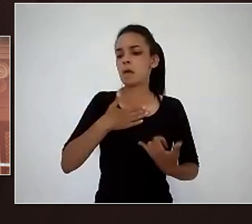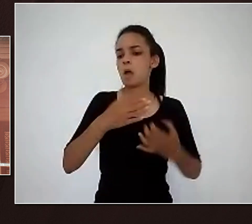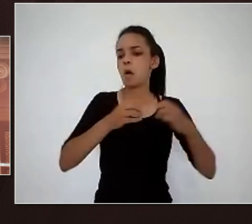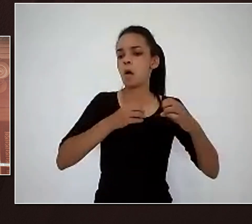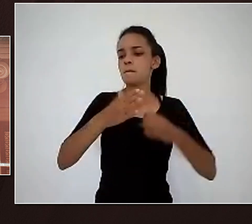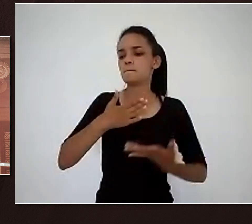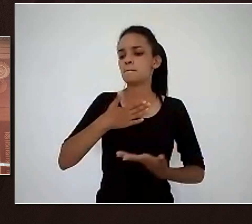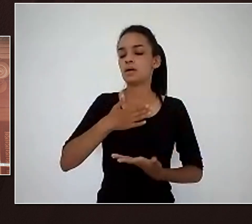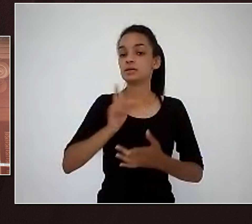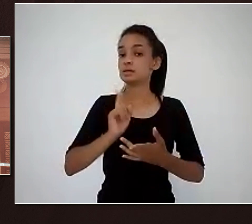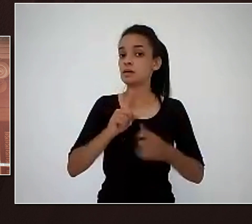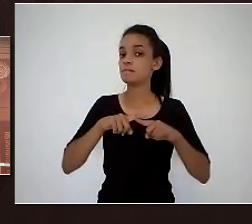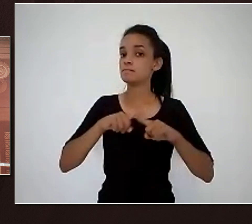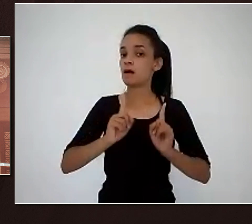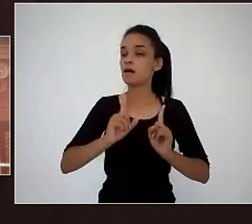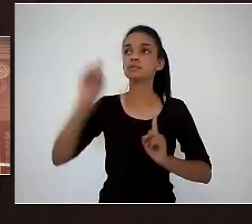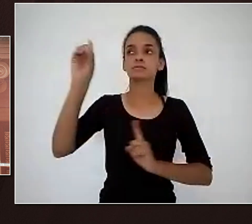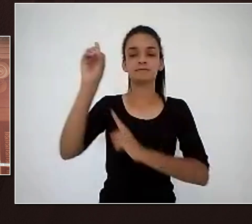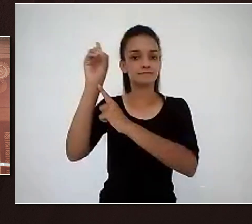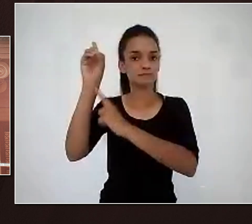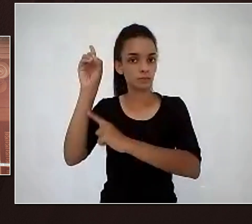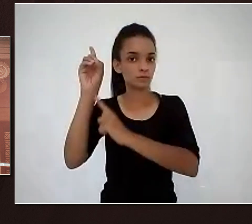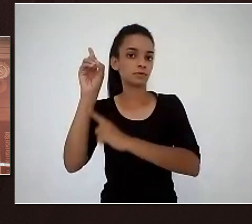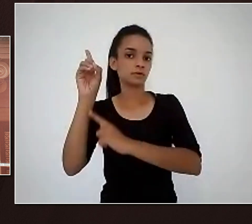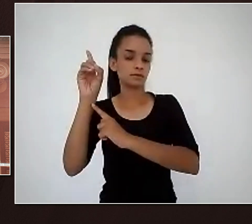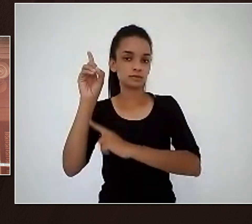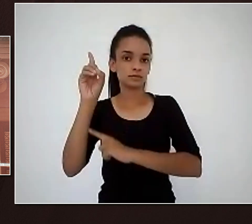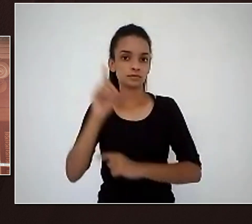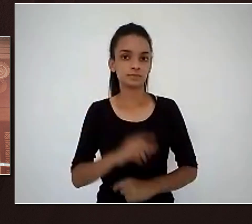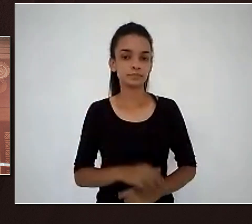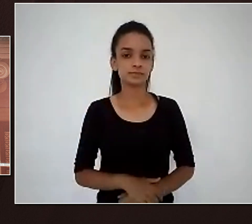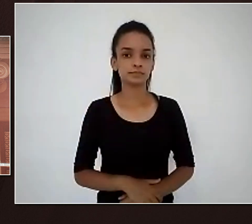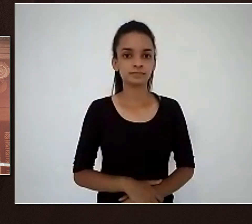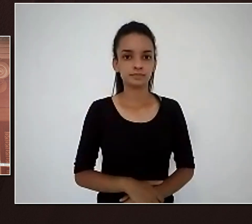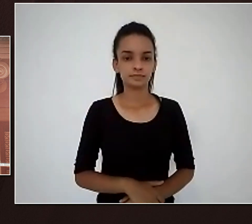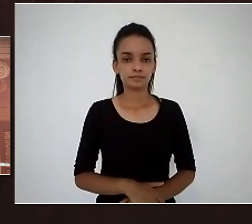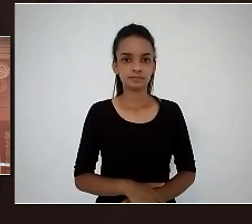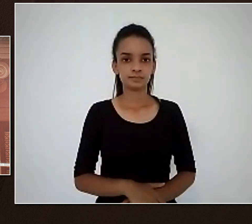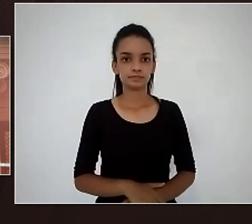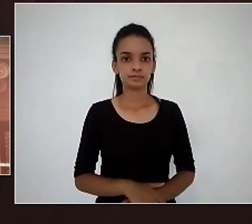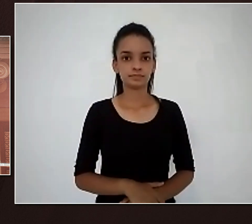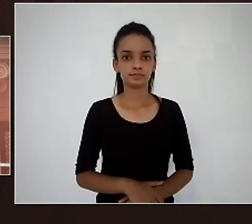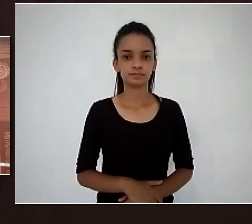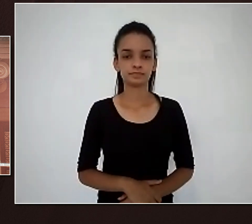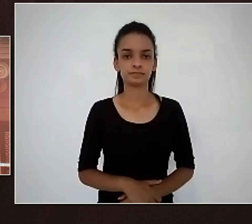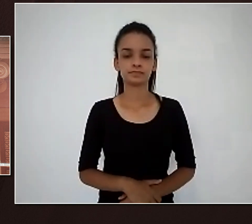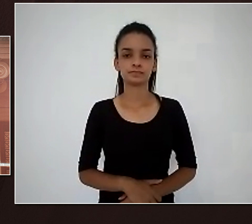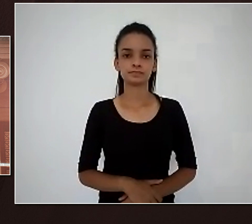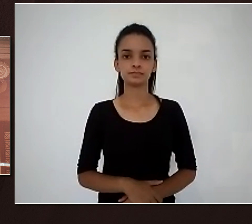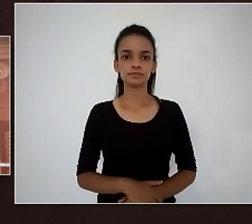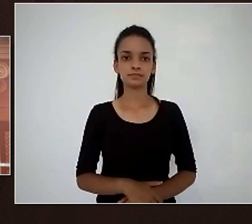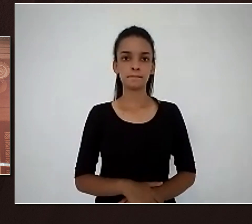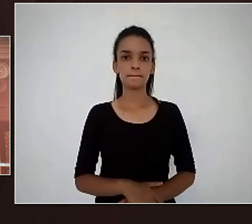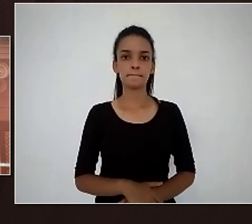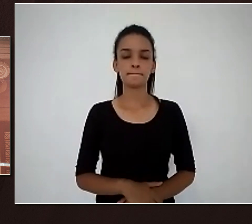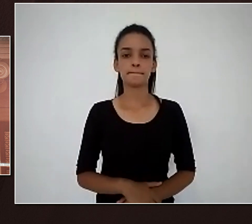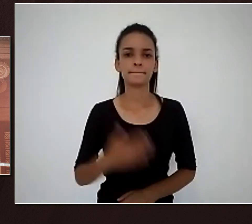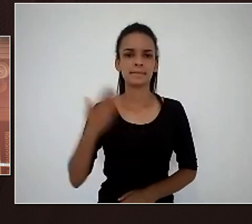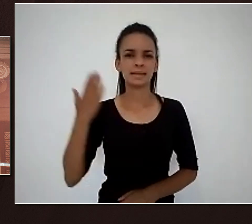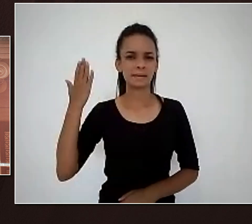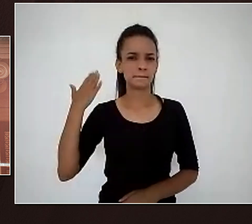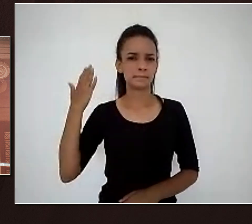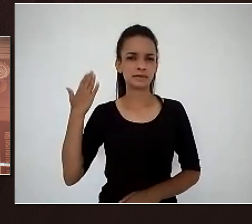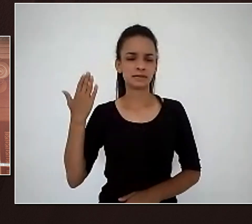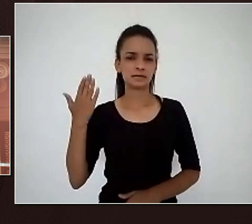Deus. Na época, de fato, houve, sabe, muitos místicos judaizantes. Um dia eu quero